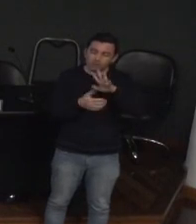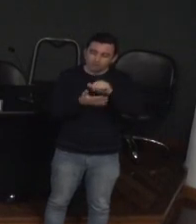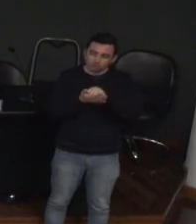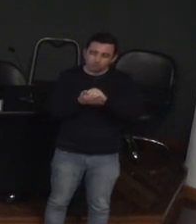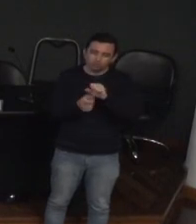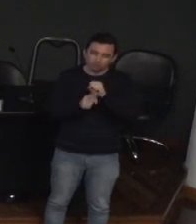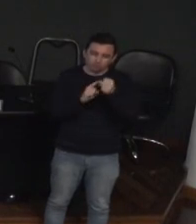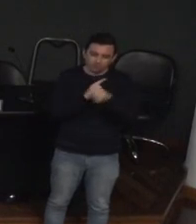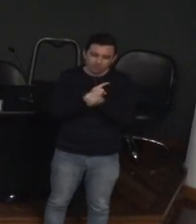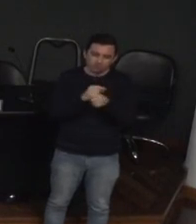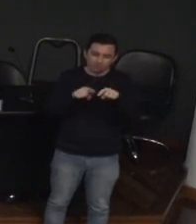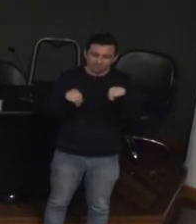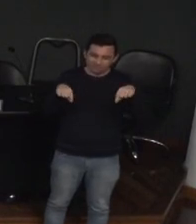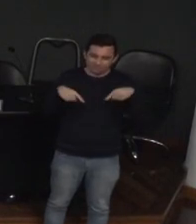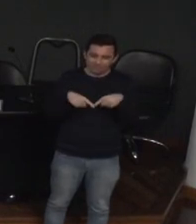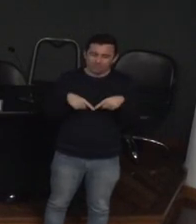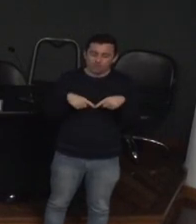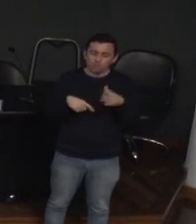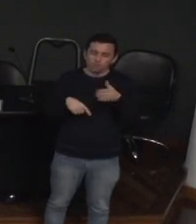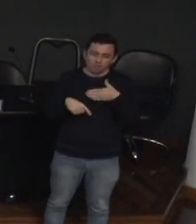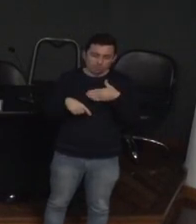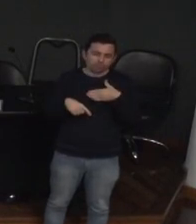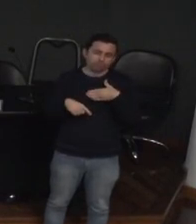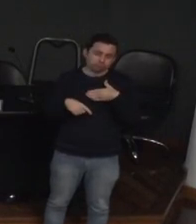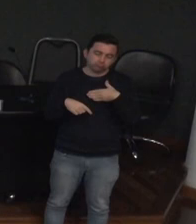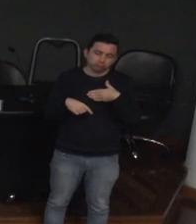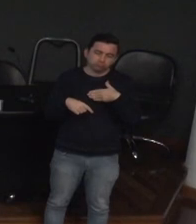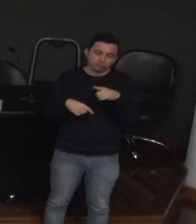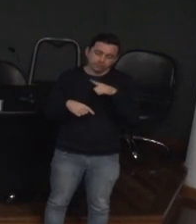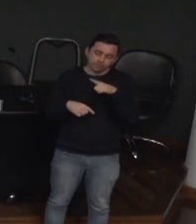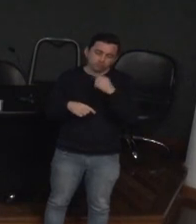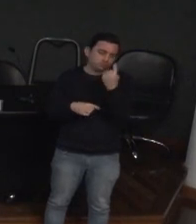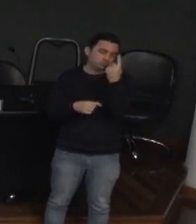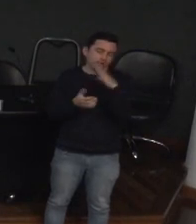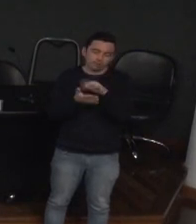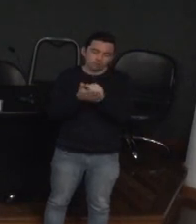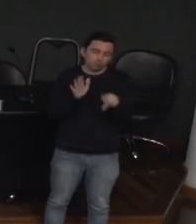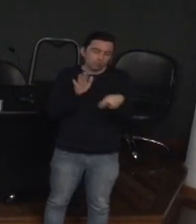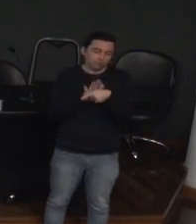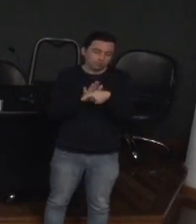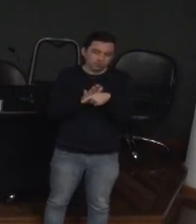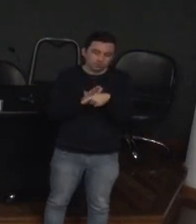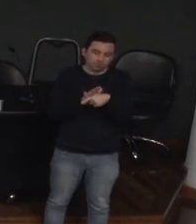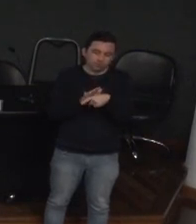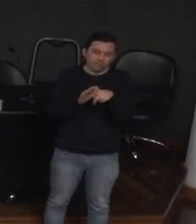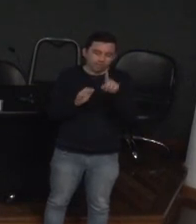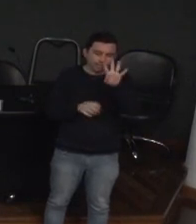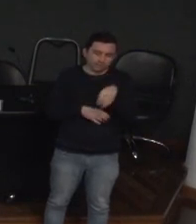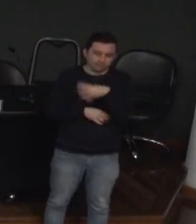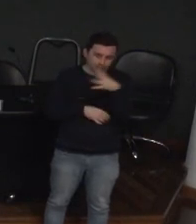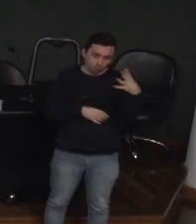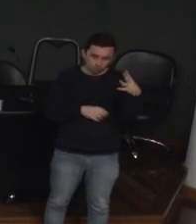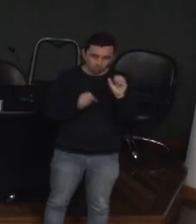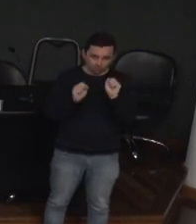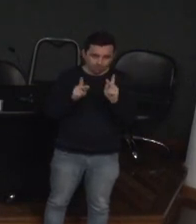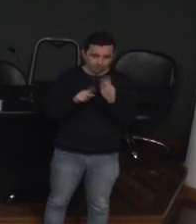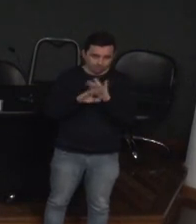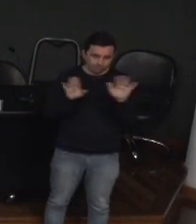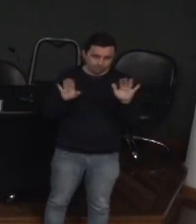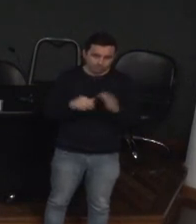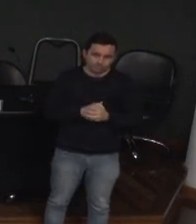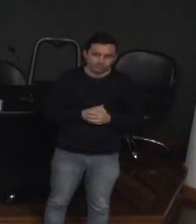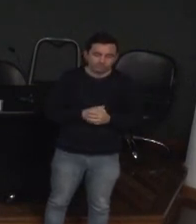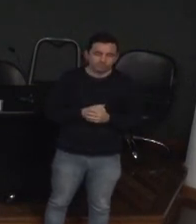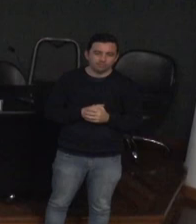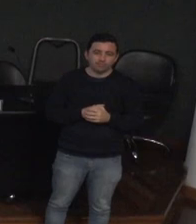gabinete. Em alguns casos, no nosso caso, nós temos lá um cadastro próprio, planilha Excel, ponto. Né?